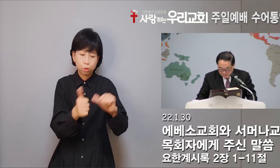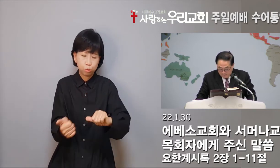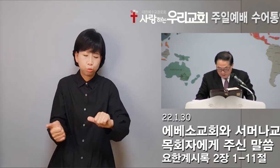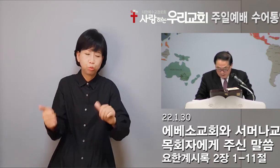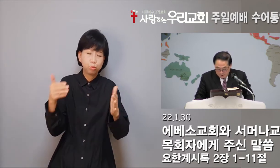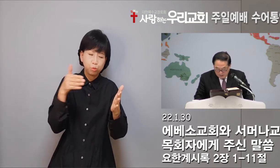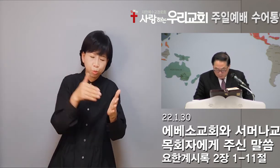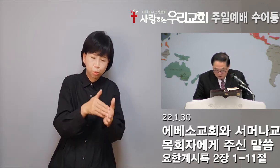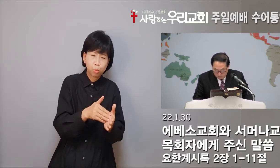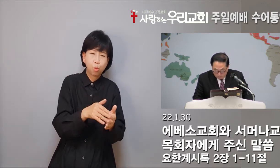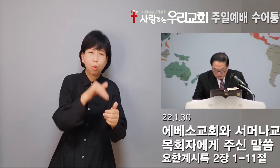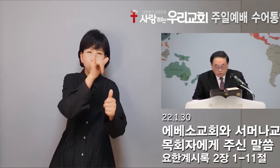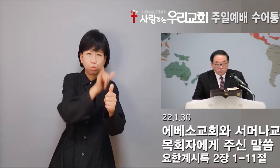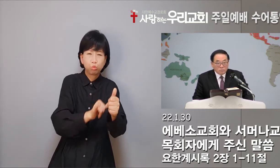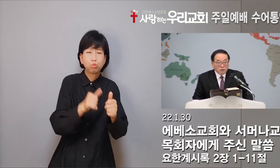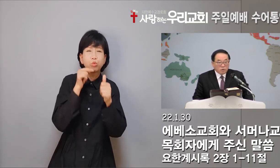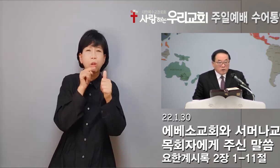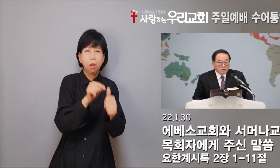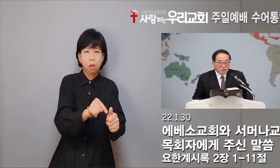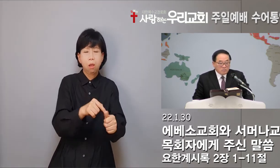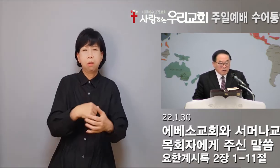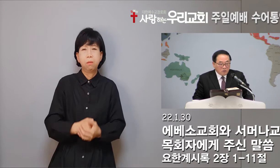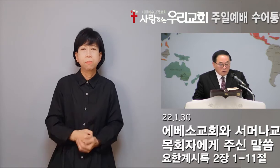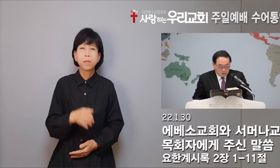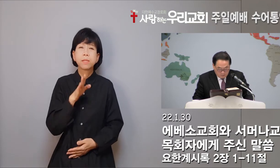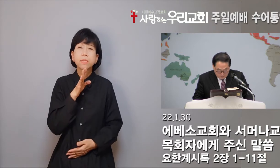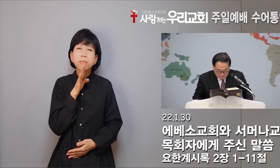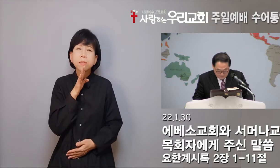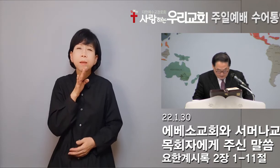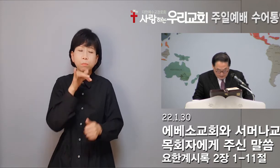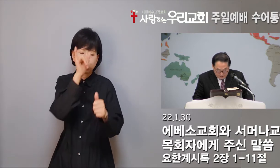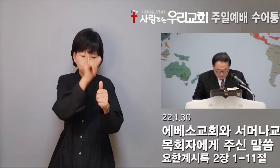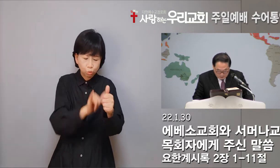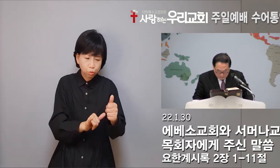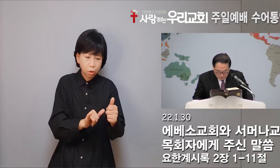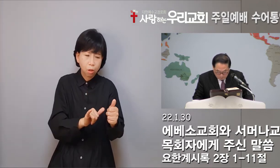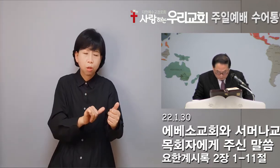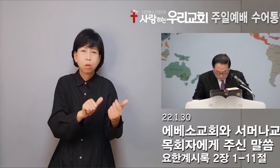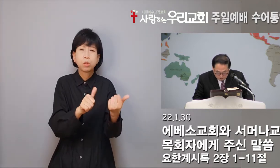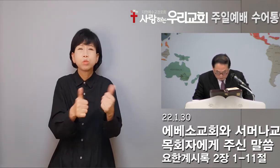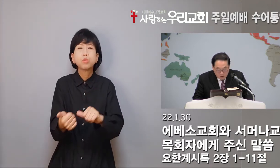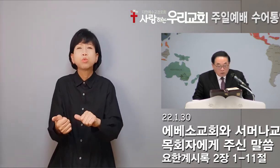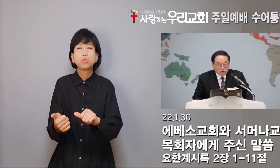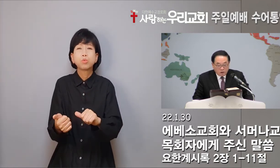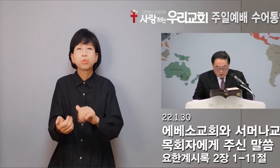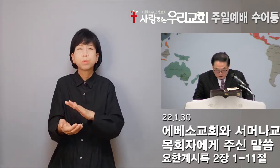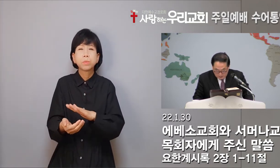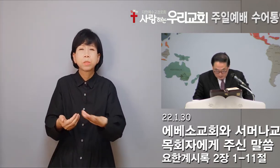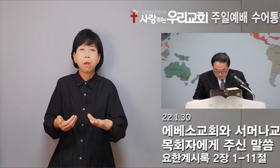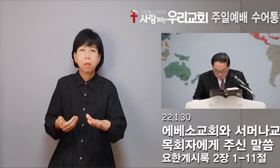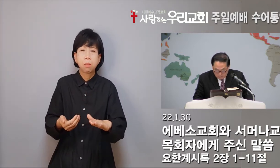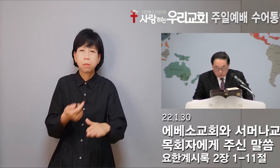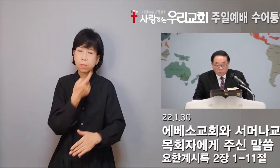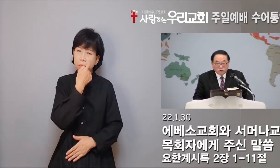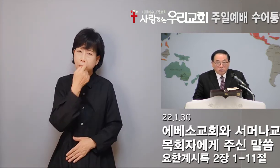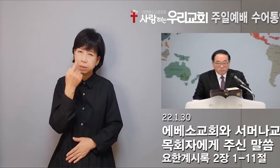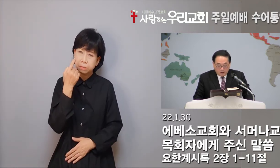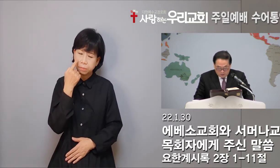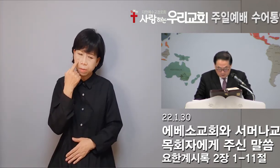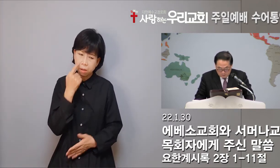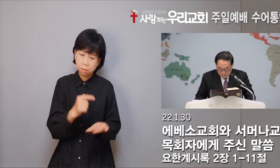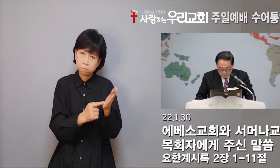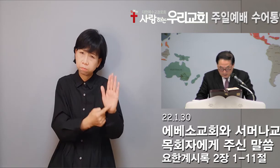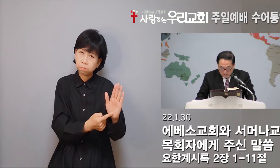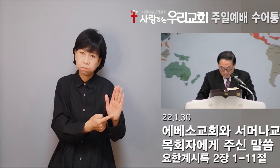것입니다. 참된 충성은 죽음을 통해 증명되는 것입니다. 아니 참된 충성은 죽기 전까지 증명될 수